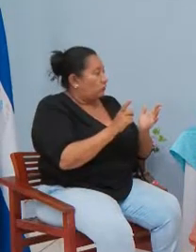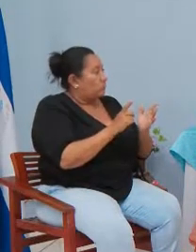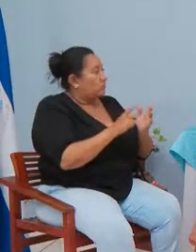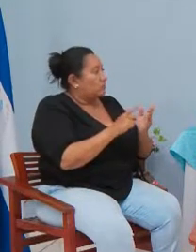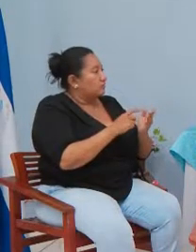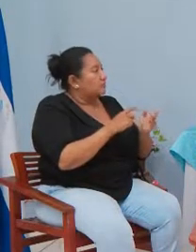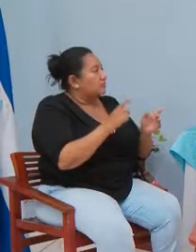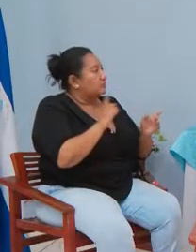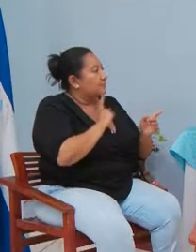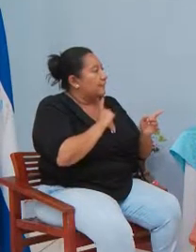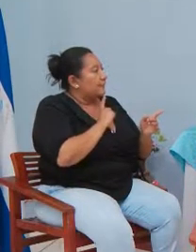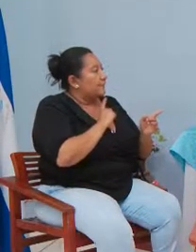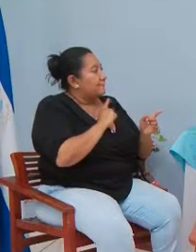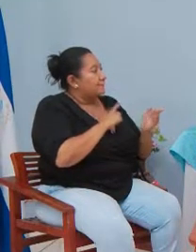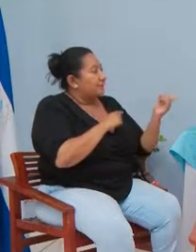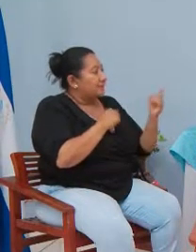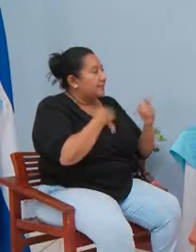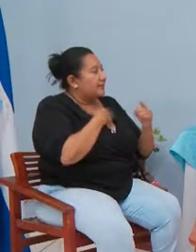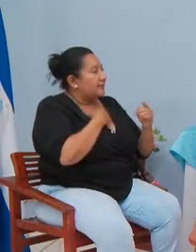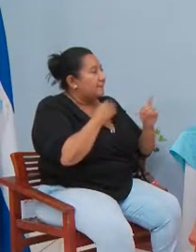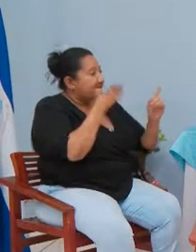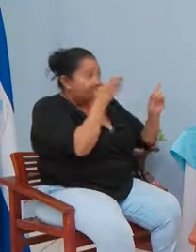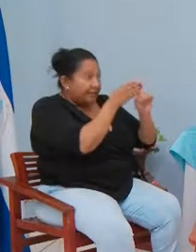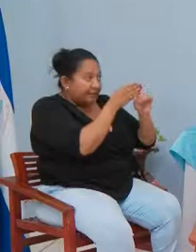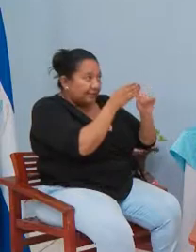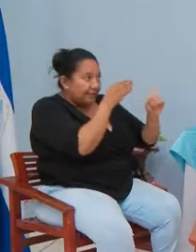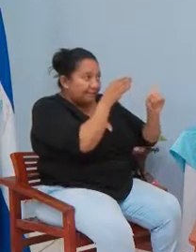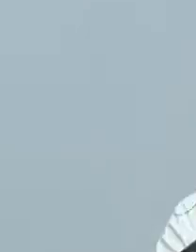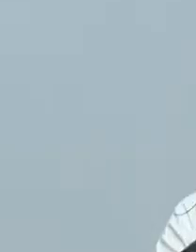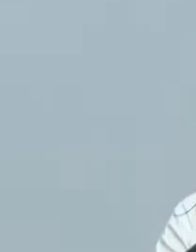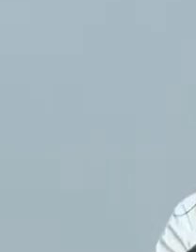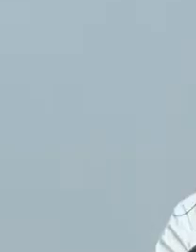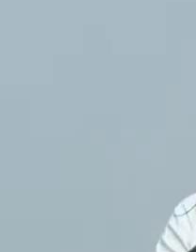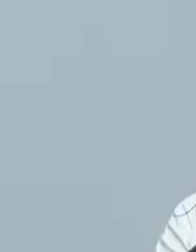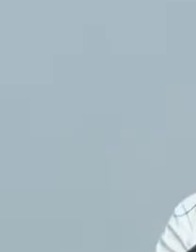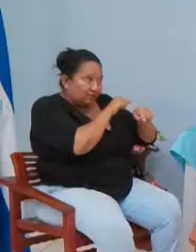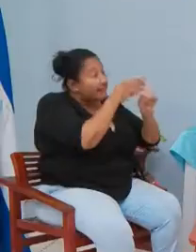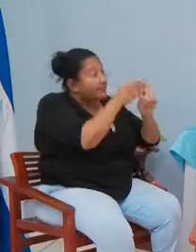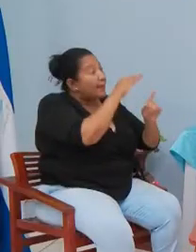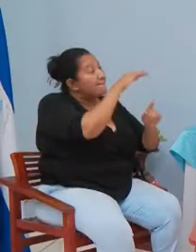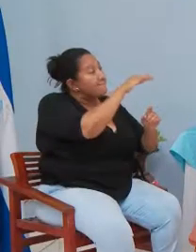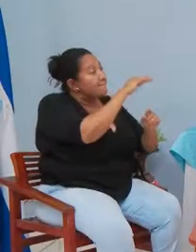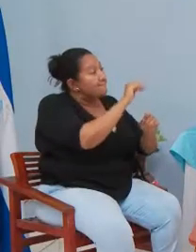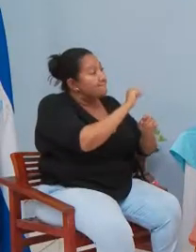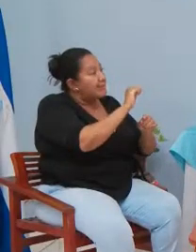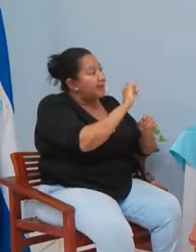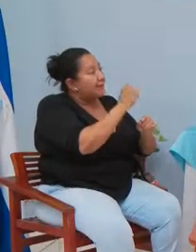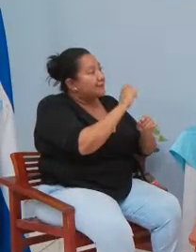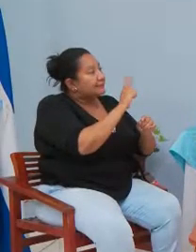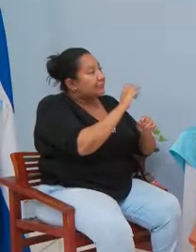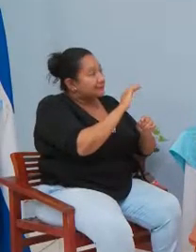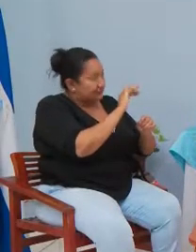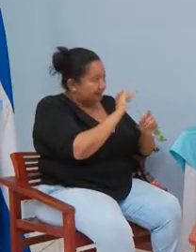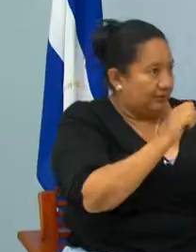que, y a mí me ha servido mucho, ponerme metas a corto, mediano y largo plazo. Y sobre